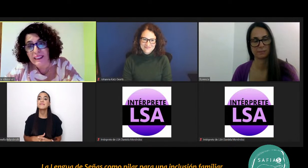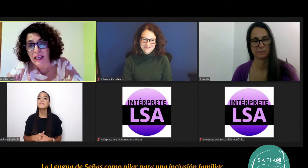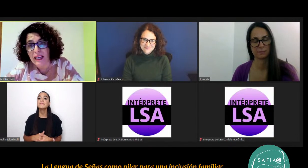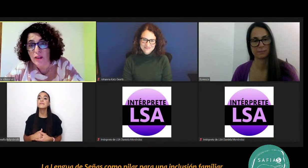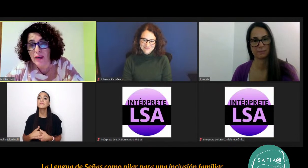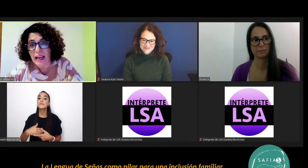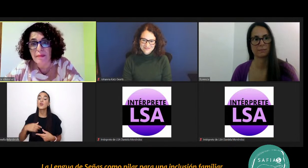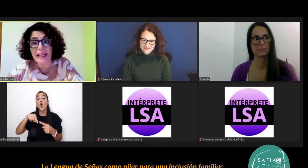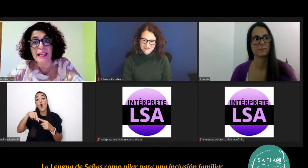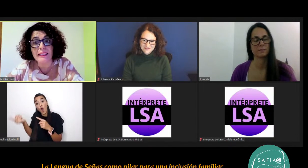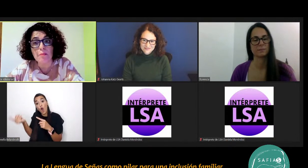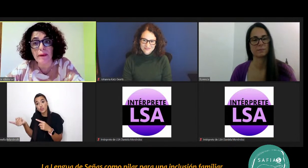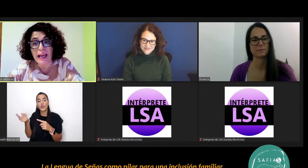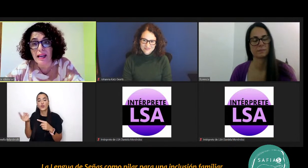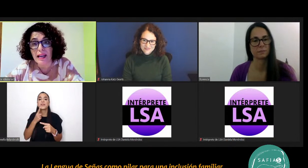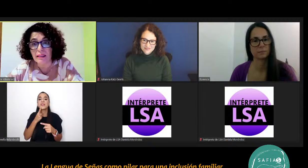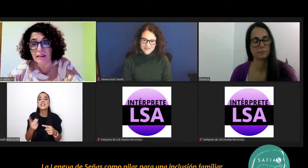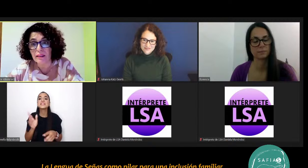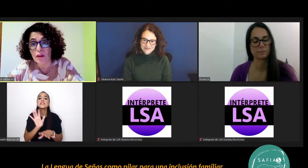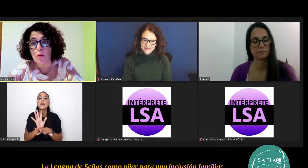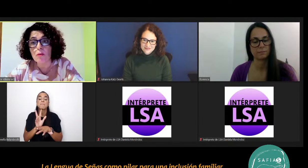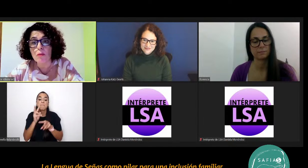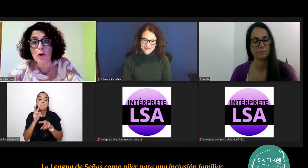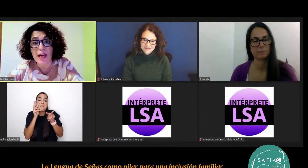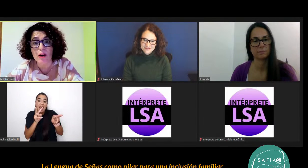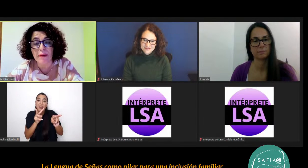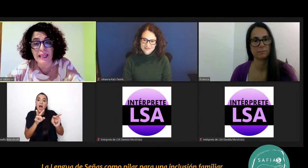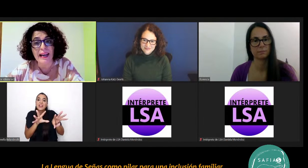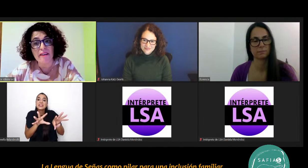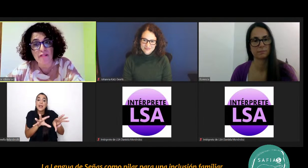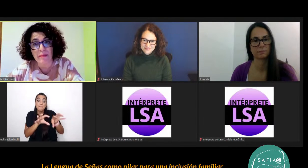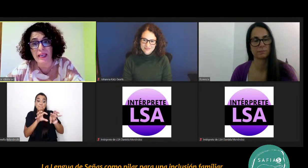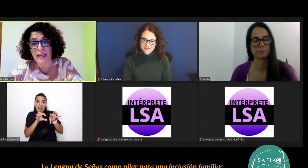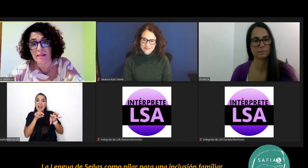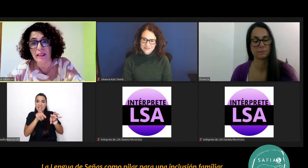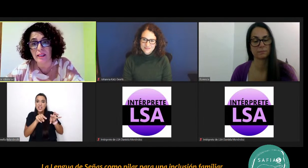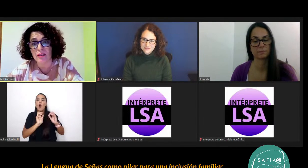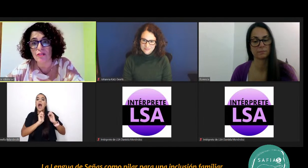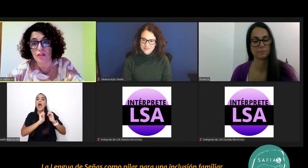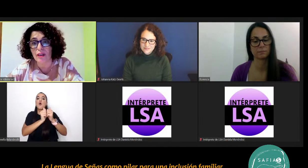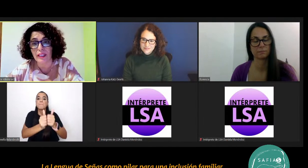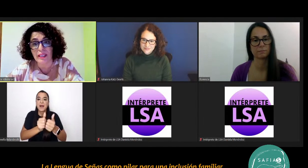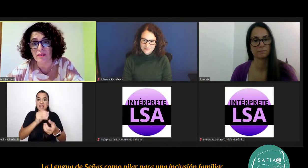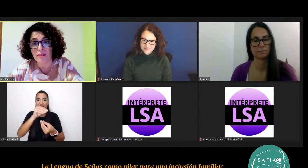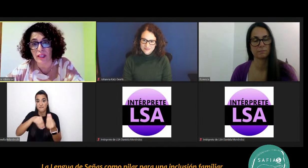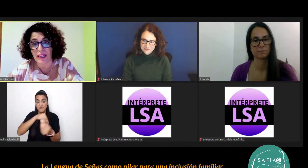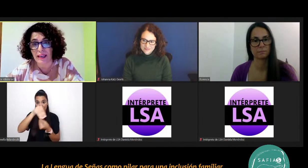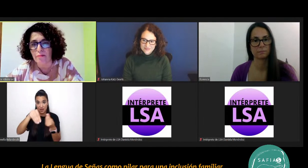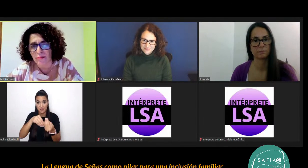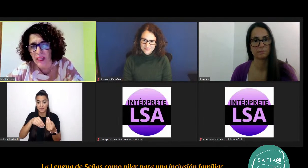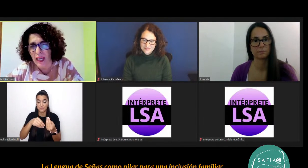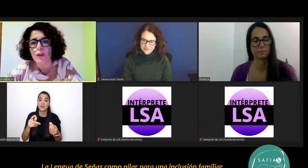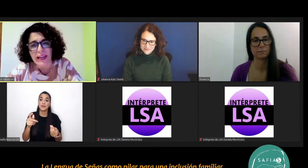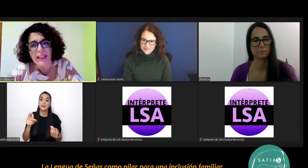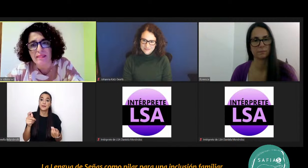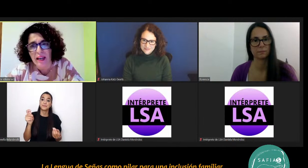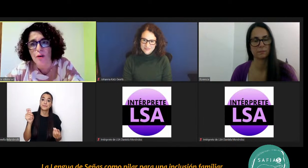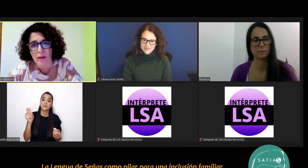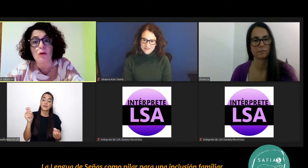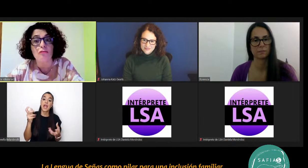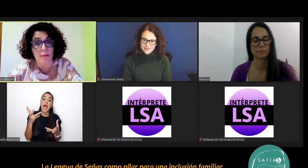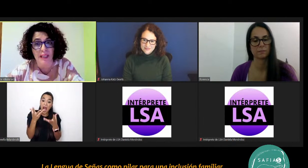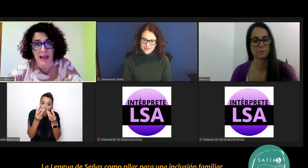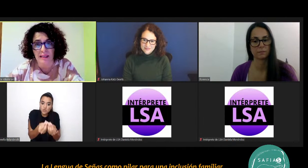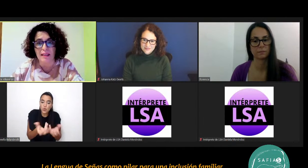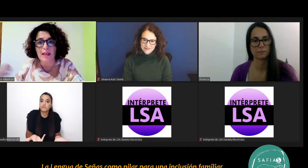Otro comentario es la mirada temprana como un modo de acompañar a las familias y niños y niñas, ayuda a enriquecer los